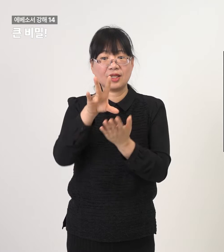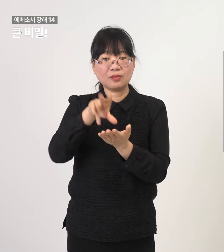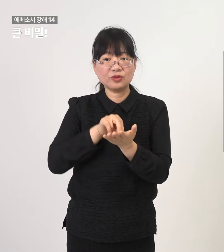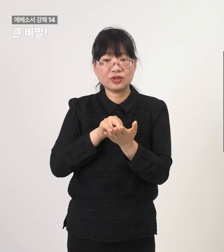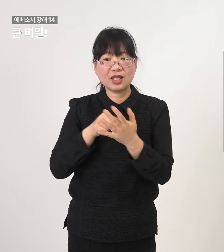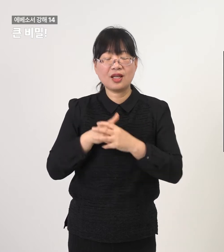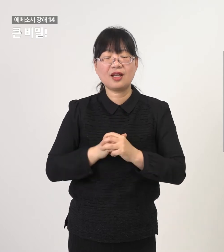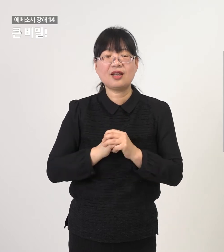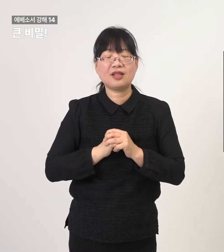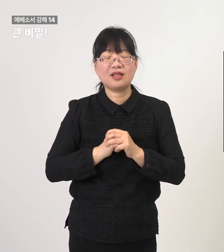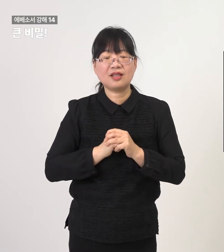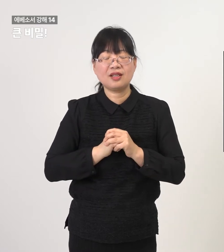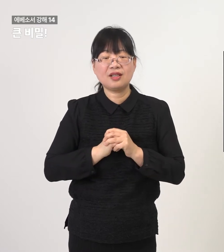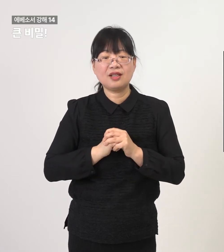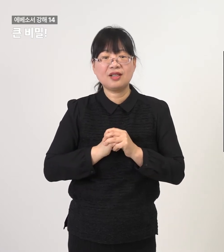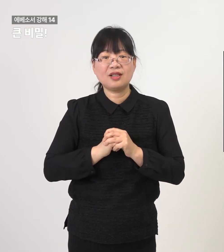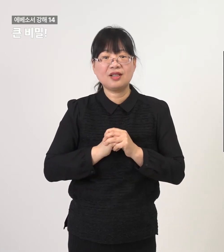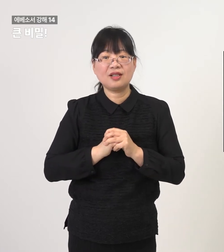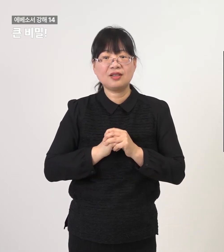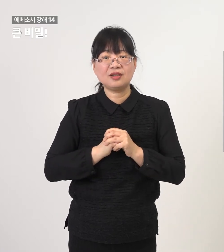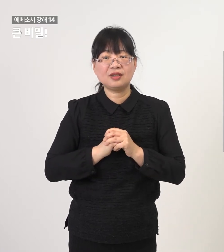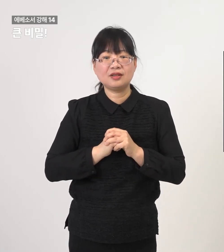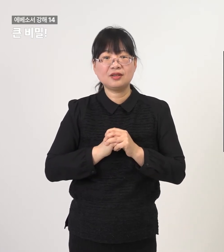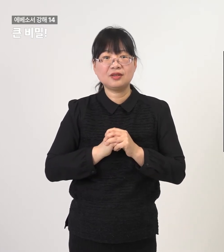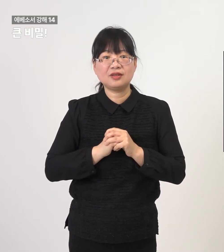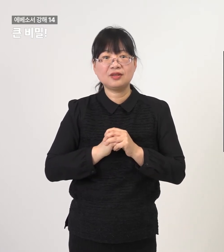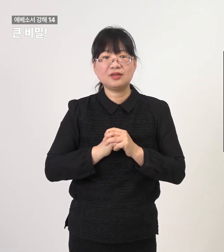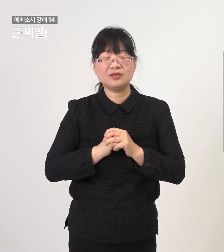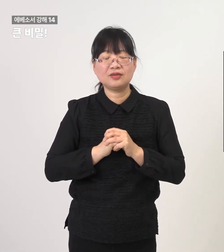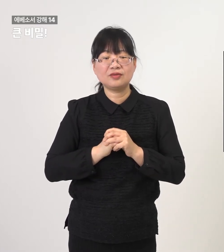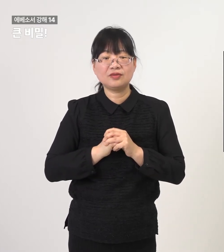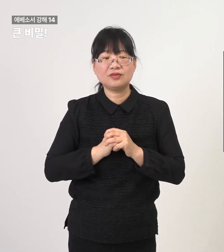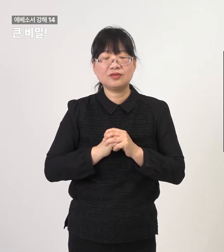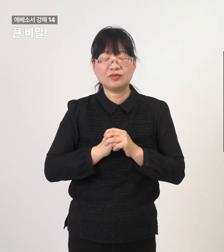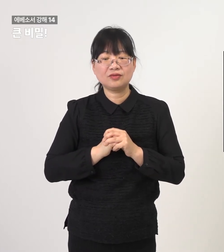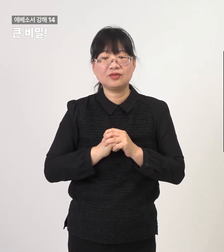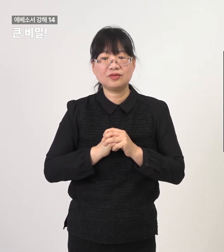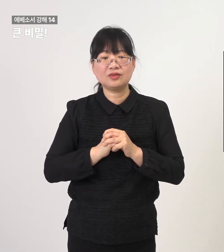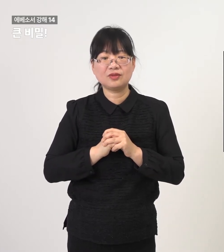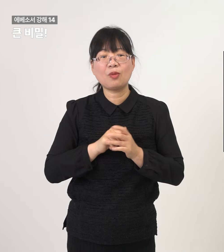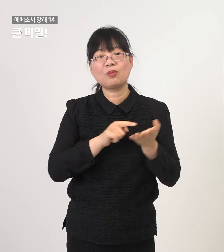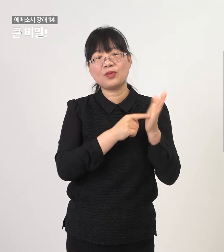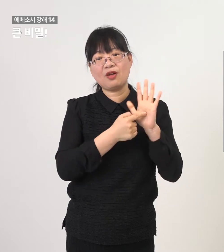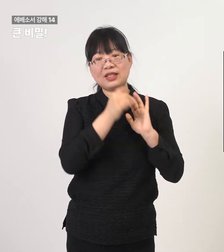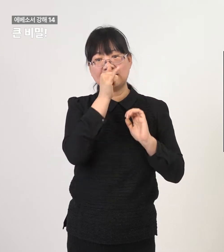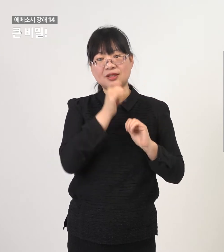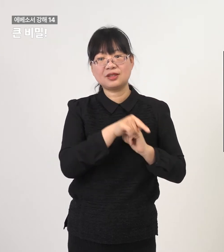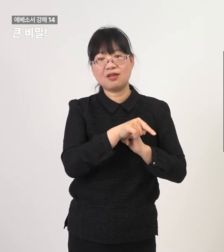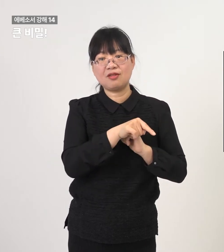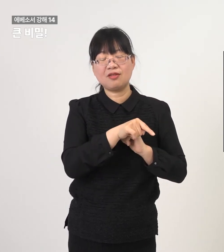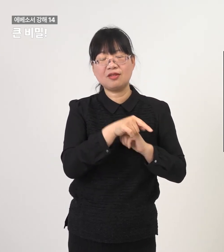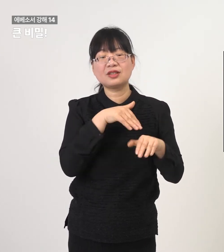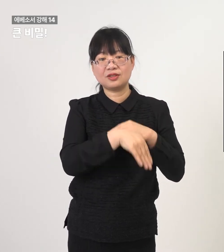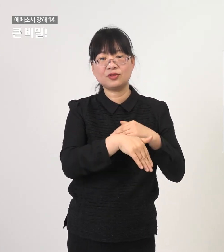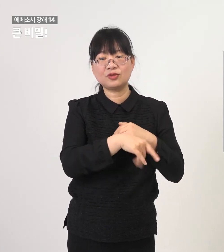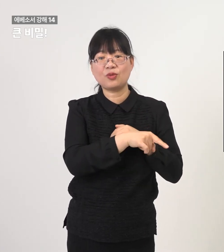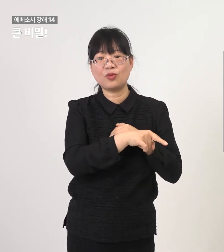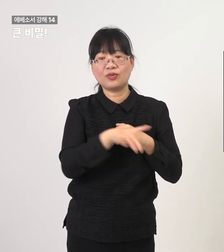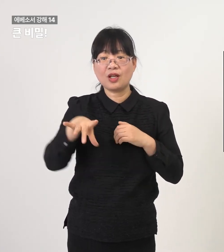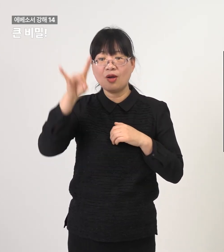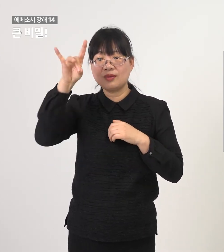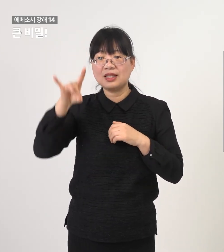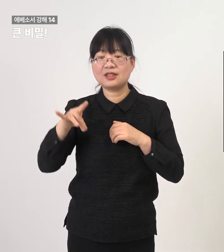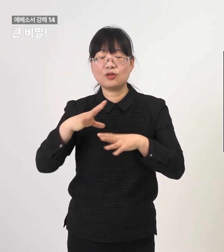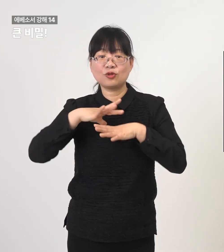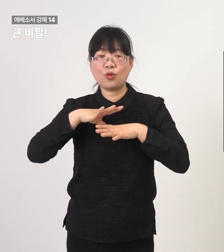문제를 이런 구조로 삽입시켜 놓은 겁니다. 처음에는 뭘로 시작해요?